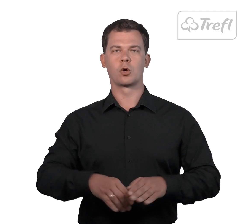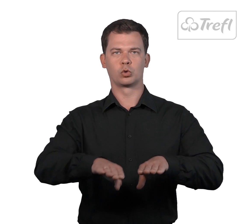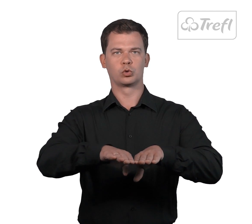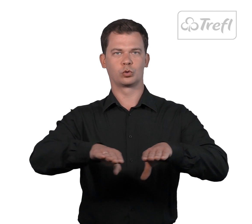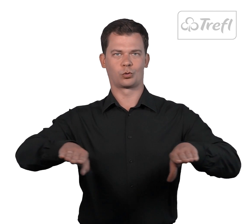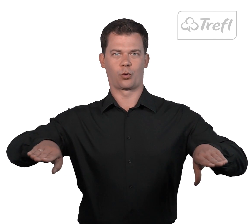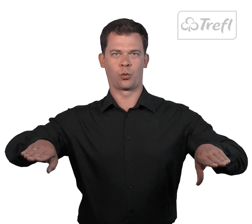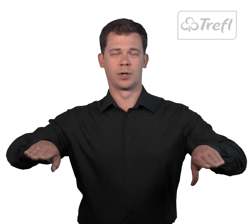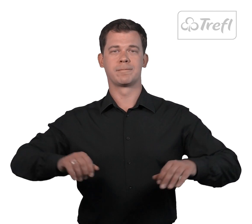Stół.